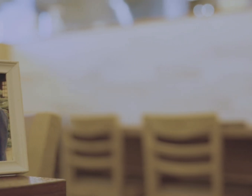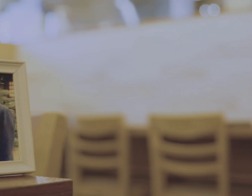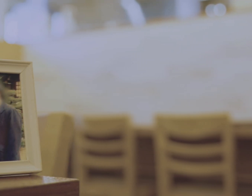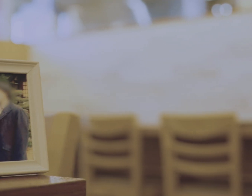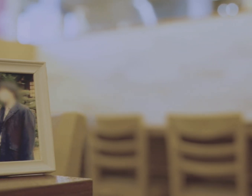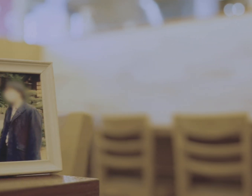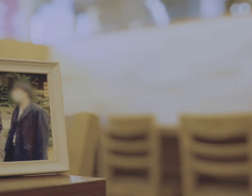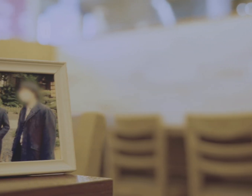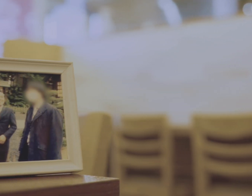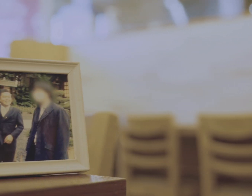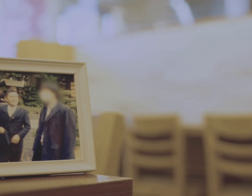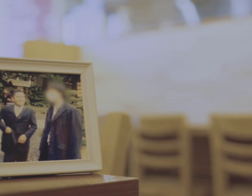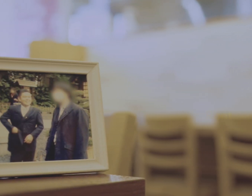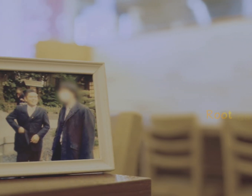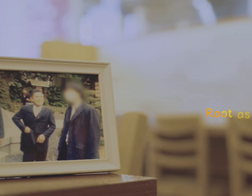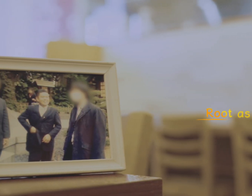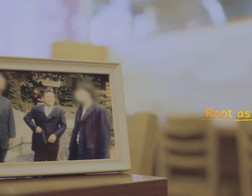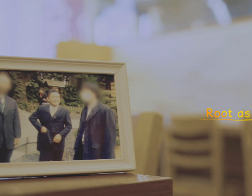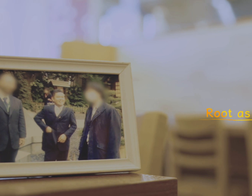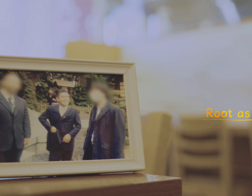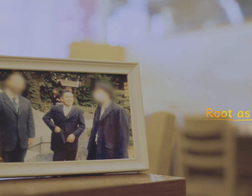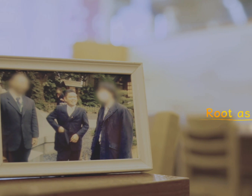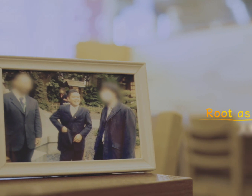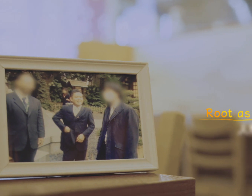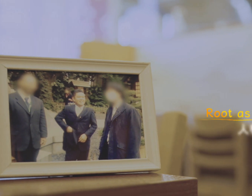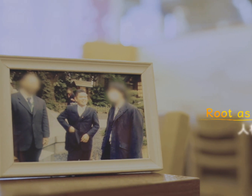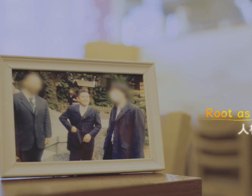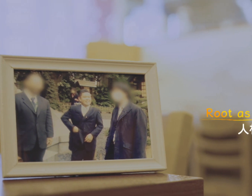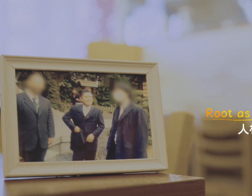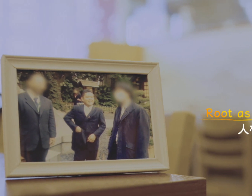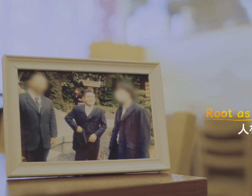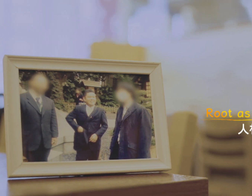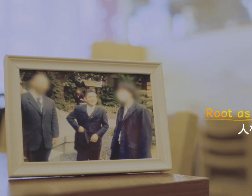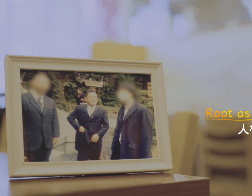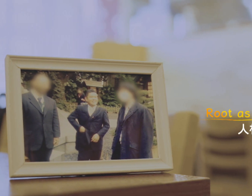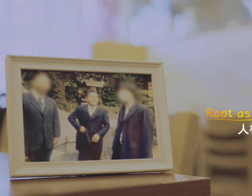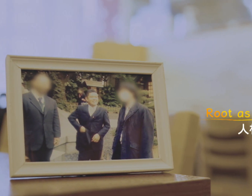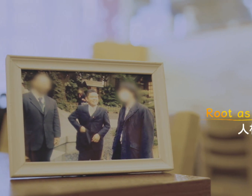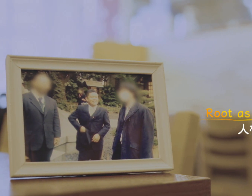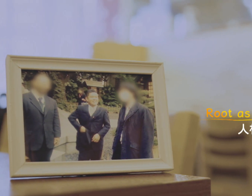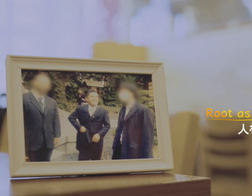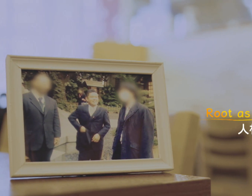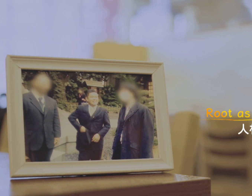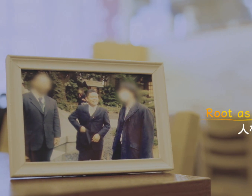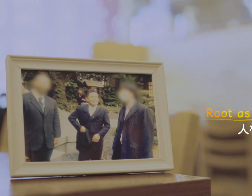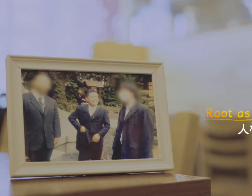そんなシーダーのルーツは、以前勤めていた人材派遣会社での気づき。